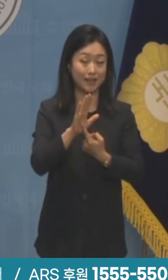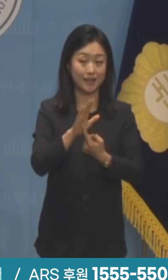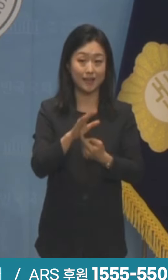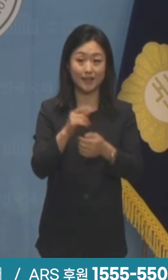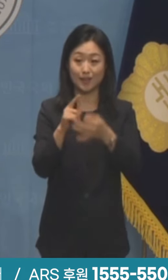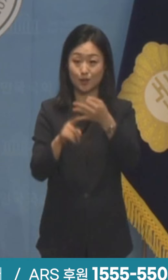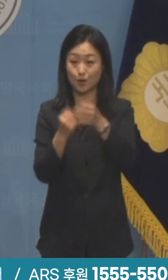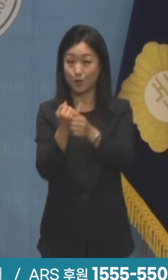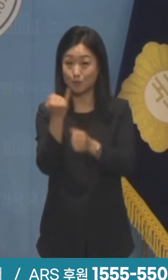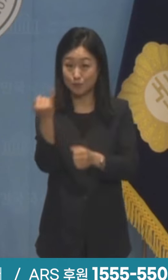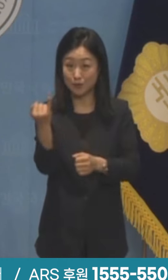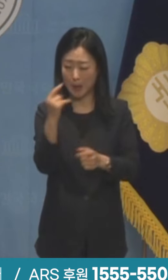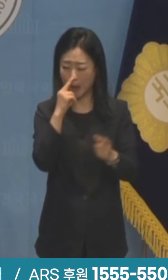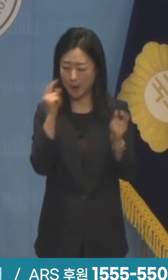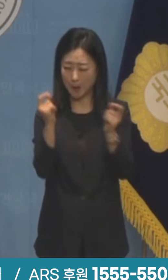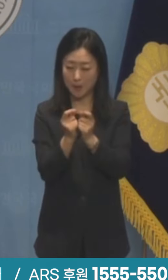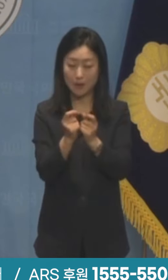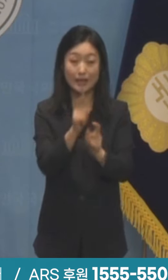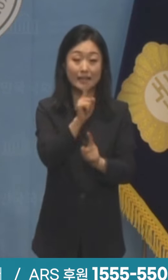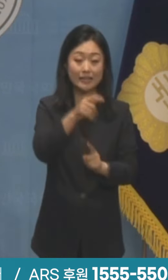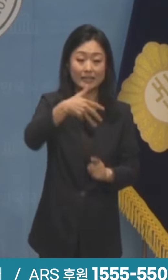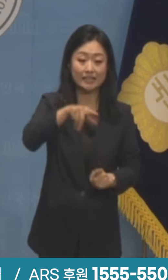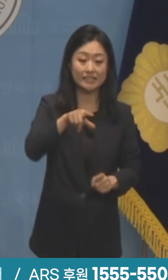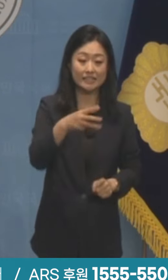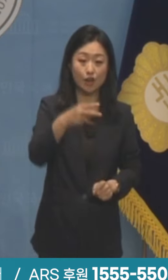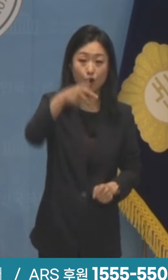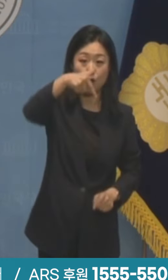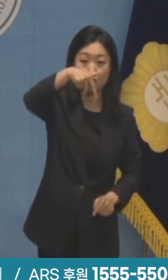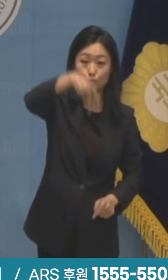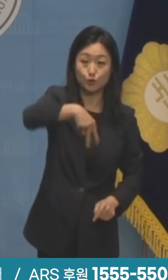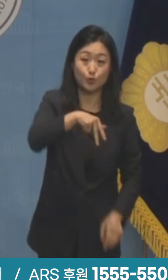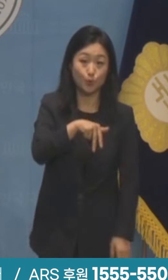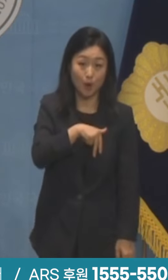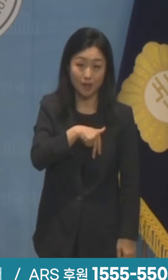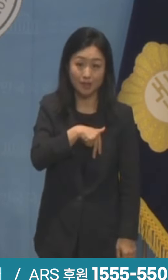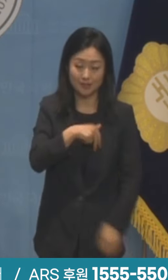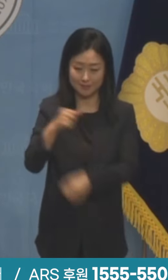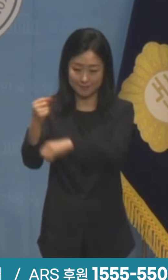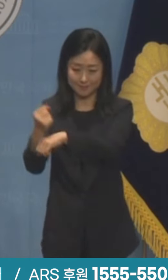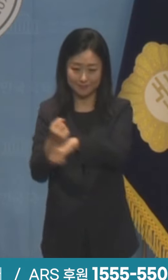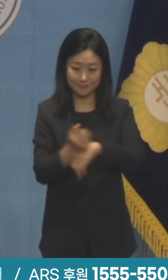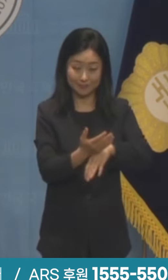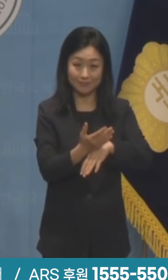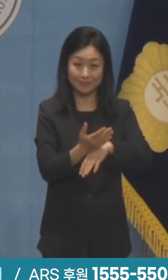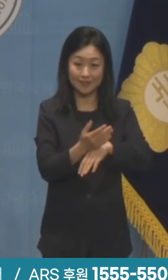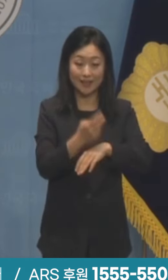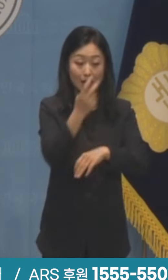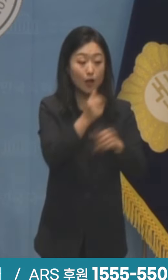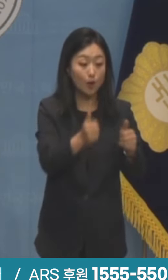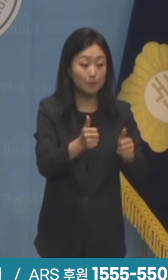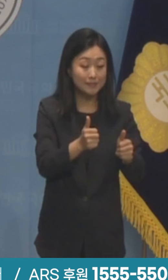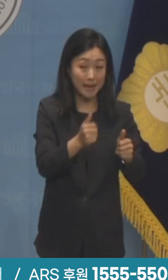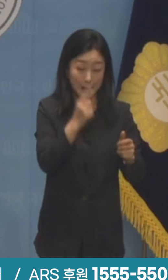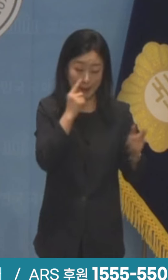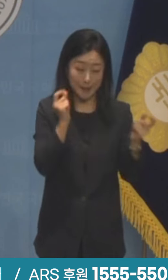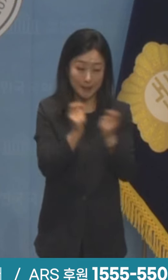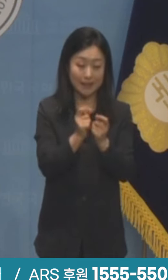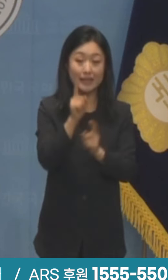씨가 대표적 찐인 이철규 국민의 힘 의원을 통해 김건희 씨 부부와 가까운 검찰출신